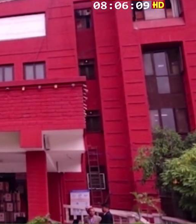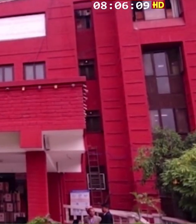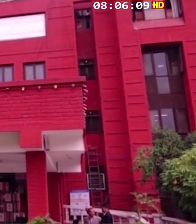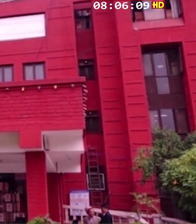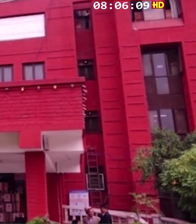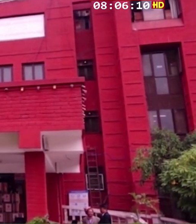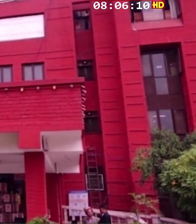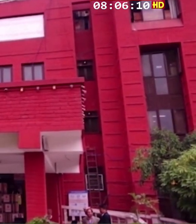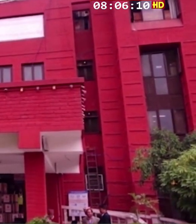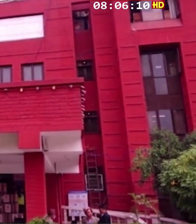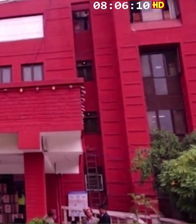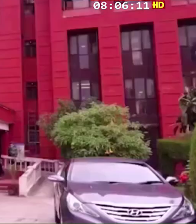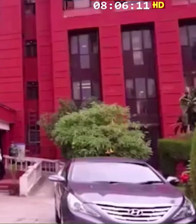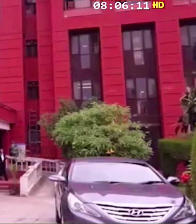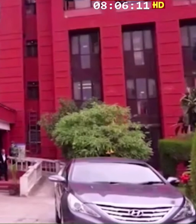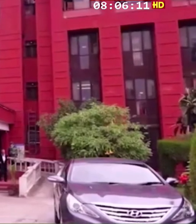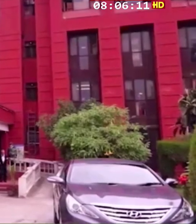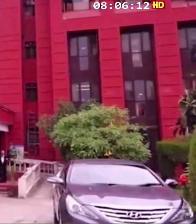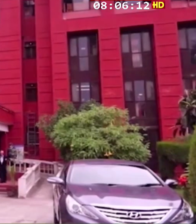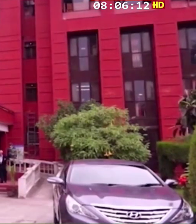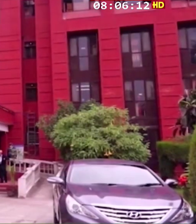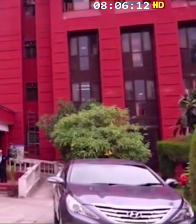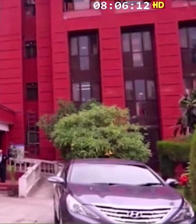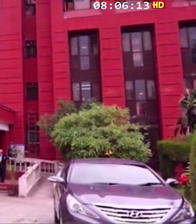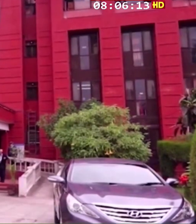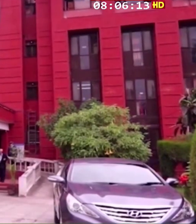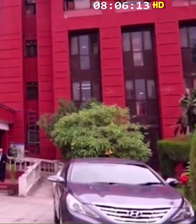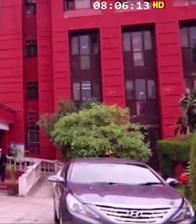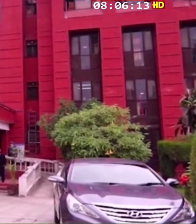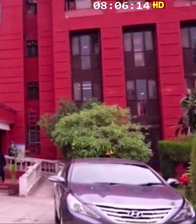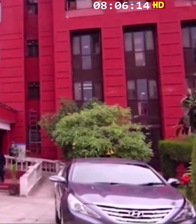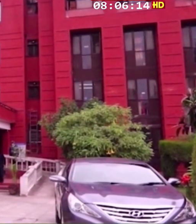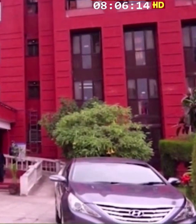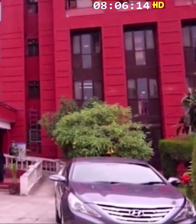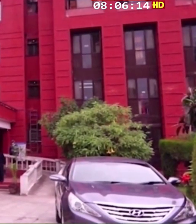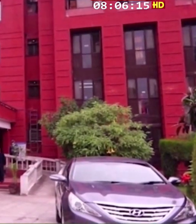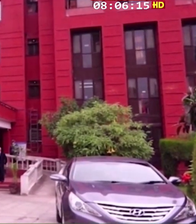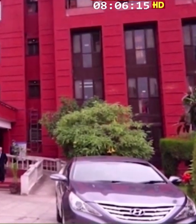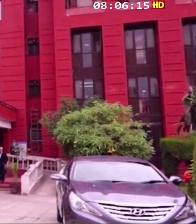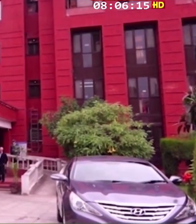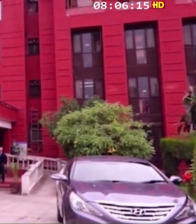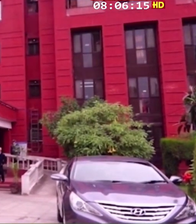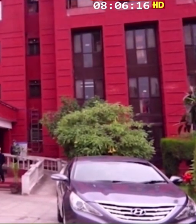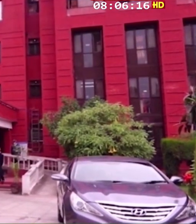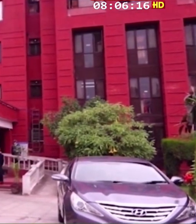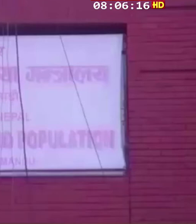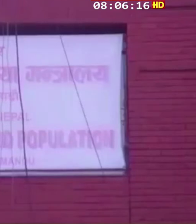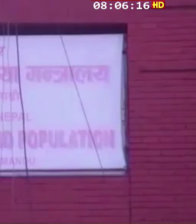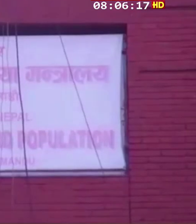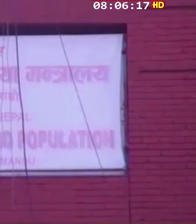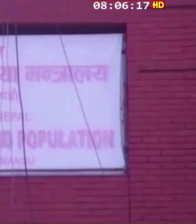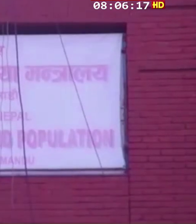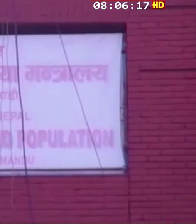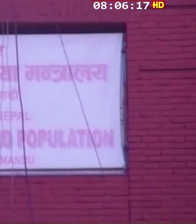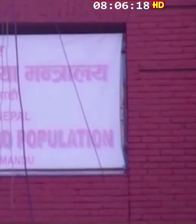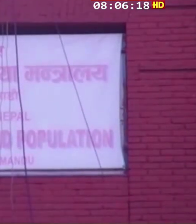मन्त्रालयले धुलिखेल अस्पतालमा मृतक महिलाको रिपोर्ट आउन बाँकी रहेको जनाएको छ। धुलिखेल अस्पतालमा उपचारका क्रममा